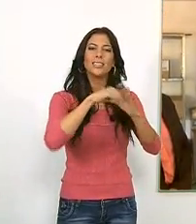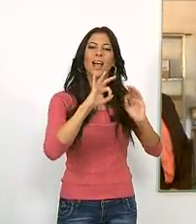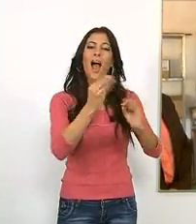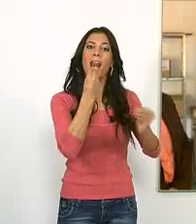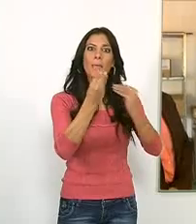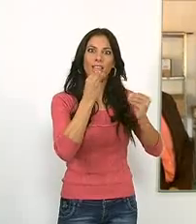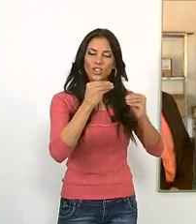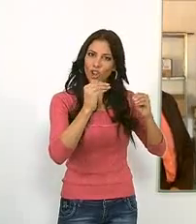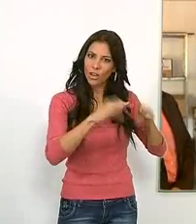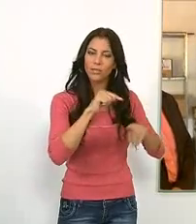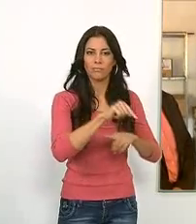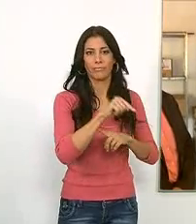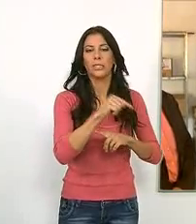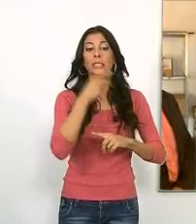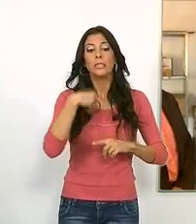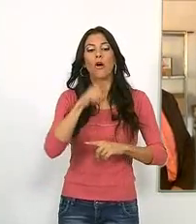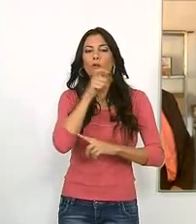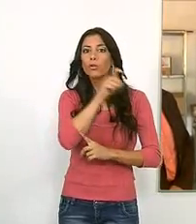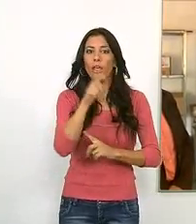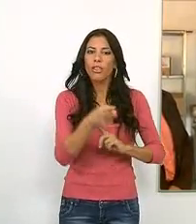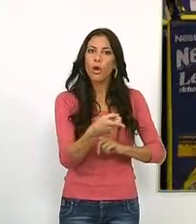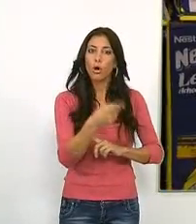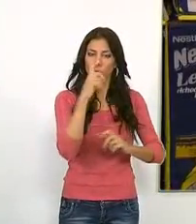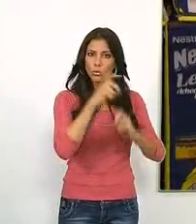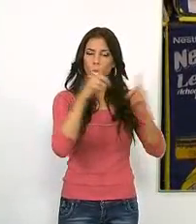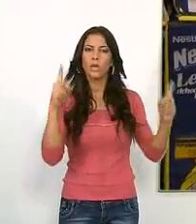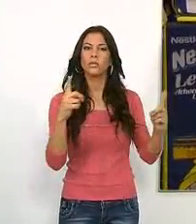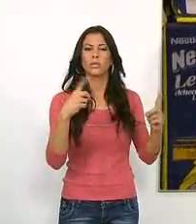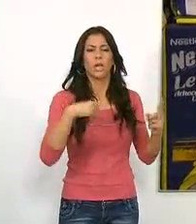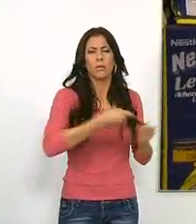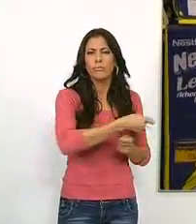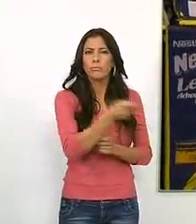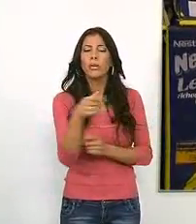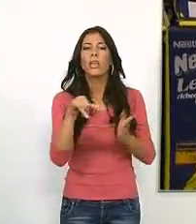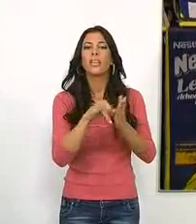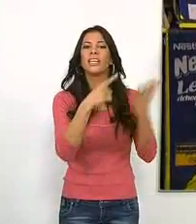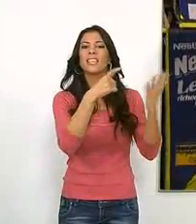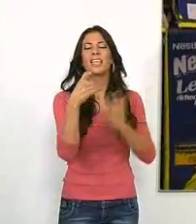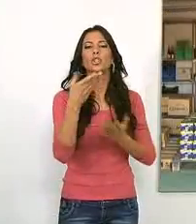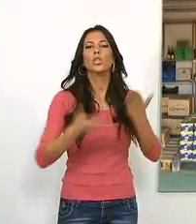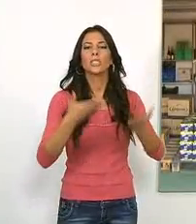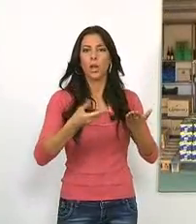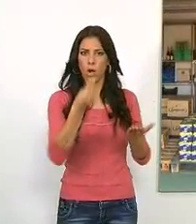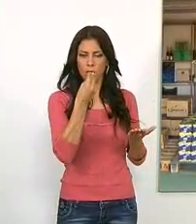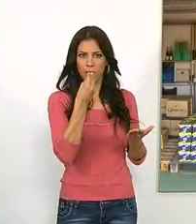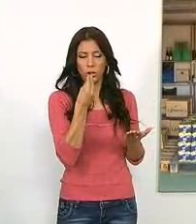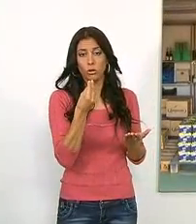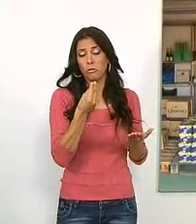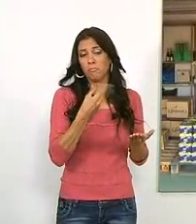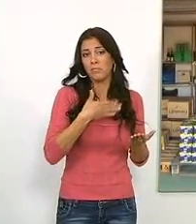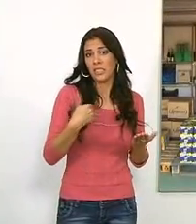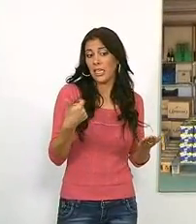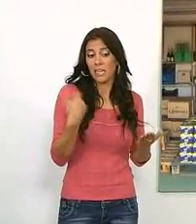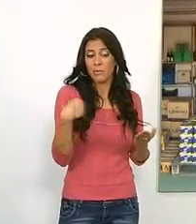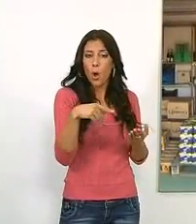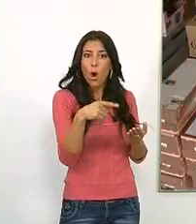alcaldesa ha indicado que que la fundación en lo que va de año ha repartido cerca de 600 kg de alimentos y se prevé